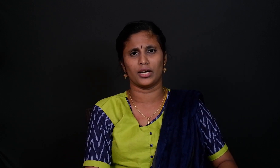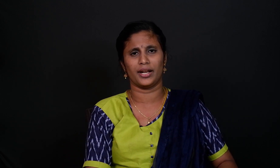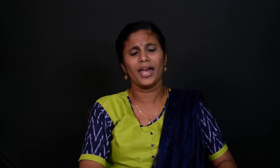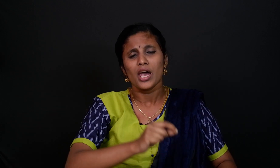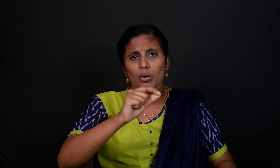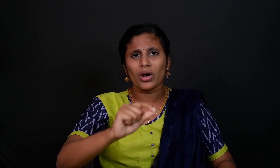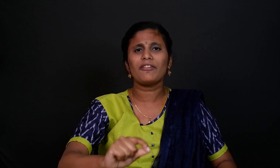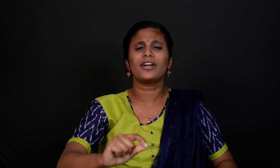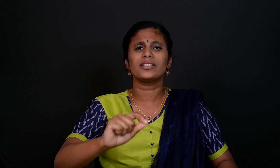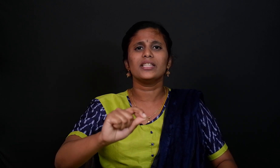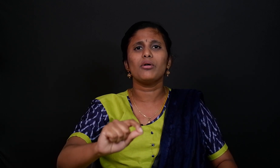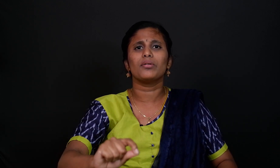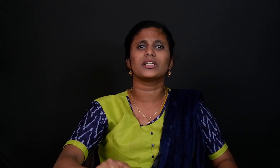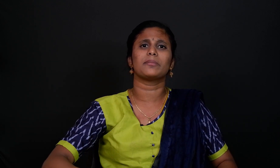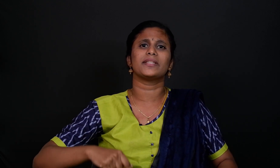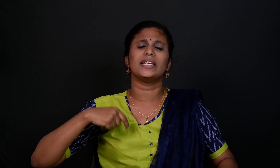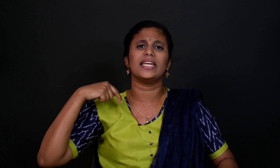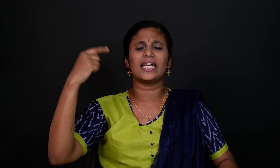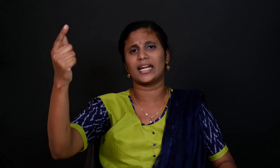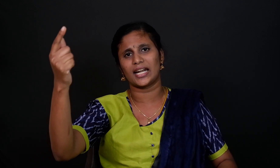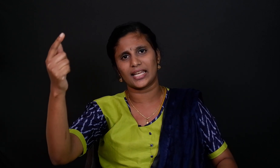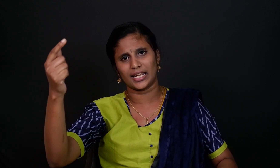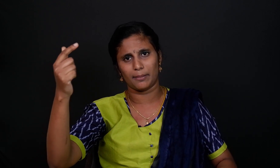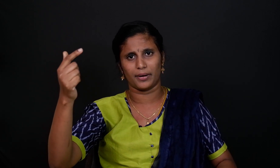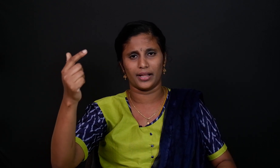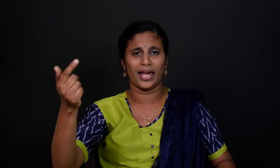முடிச்சிருக்காரு. ஓகே ஃப்ரெண்ட்ஸ், இந்த ஒரு விஷயத்தை பத்தி நீங்க என்ன நினைக்கிறீங்க அப்படின்றத